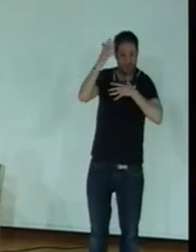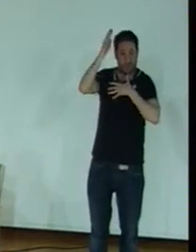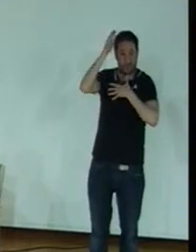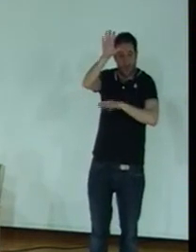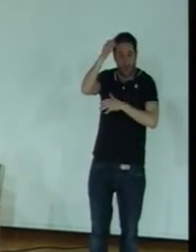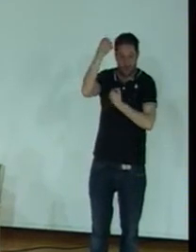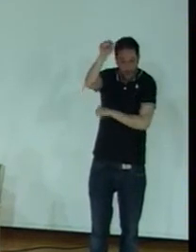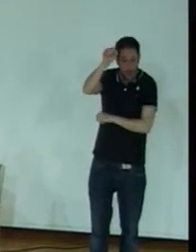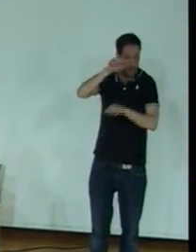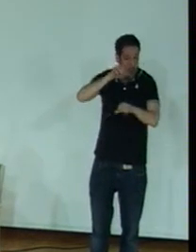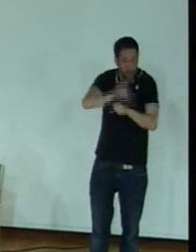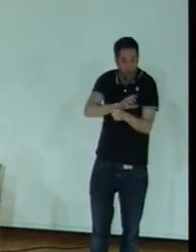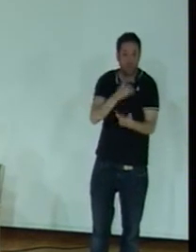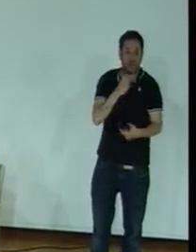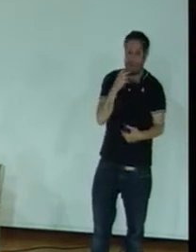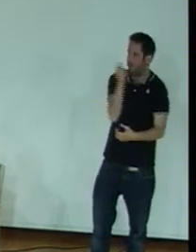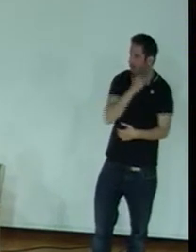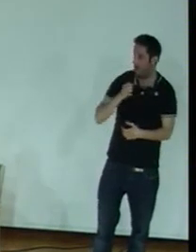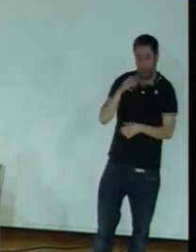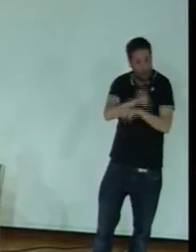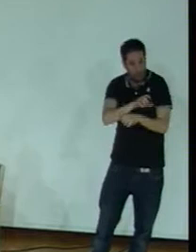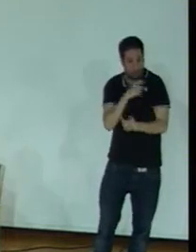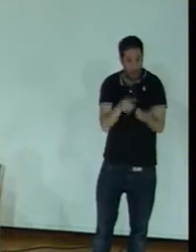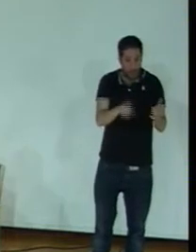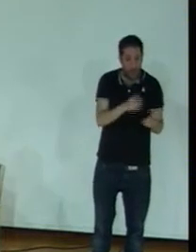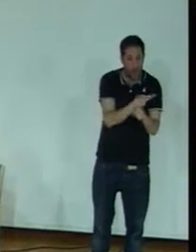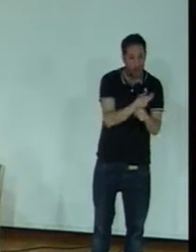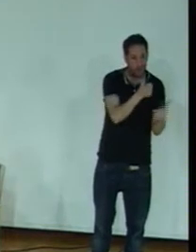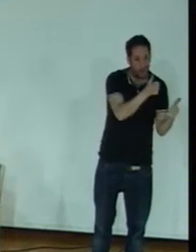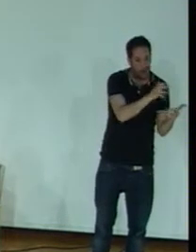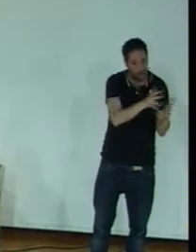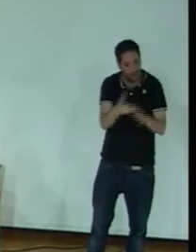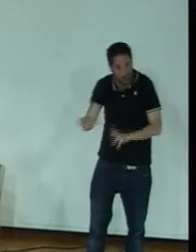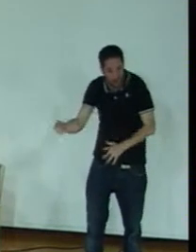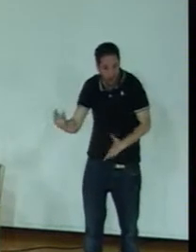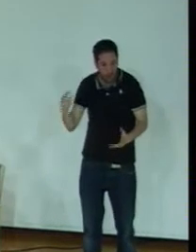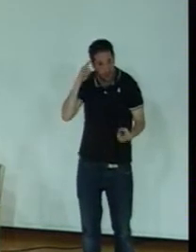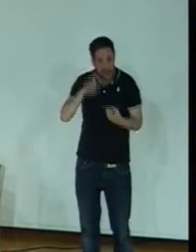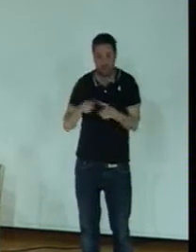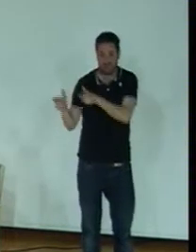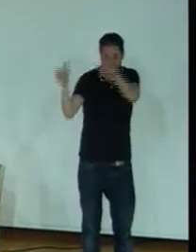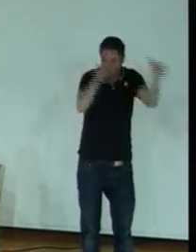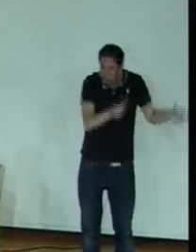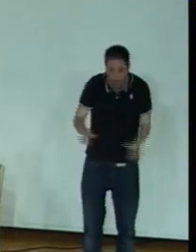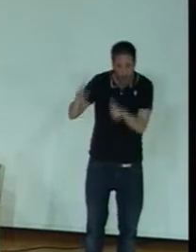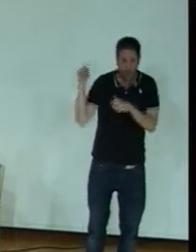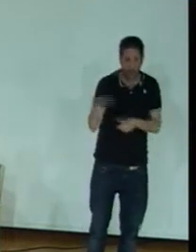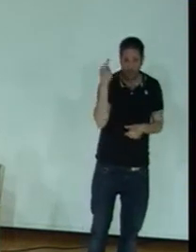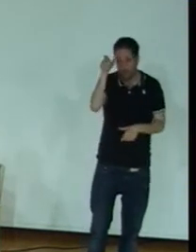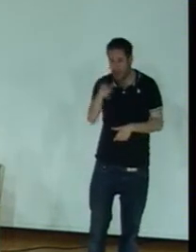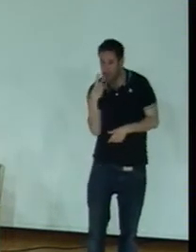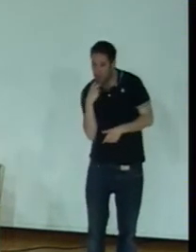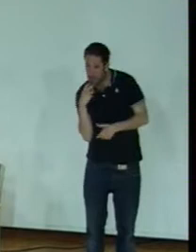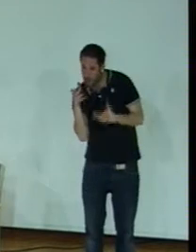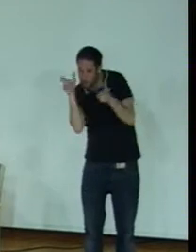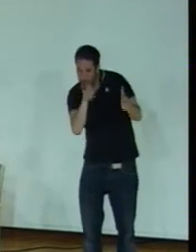appel à la désobéissance civile, barrage Sirven, et que sais-je encore, pour arriver à contrôler en temps réel ce que font les citoyens